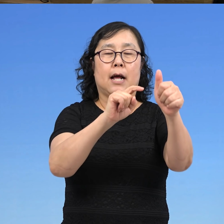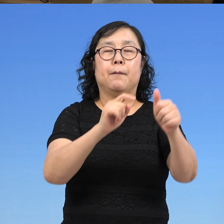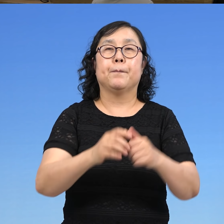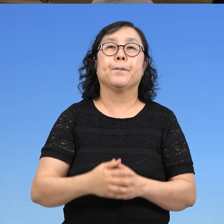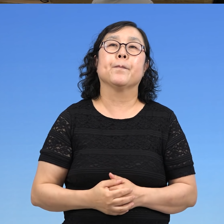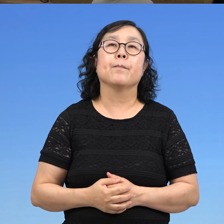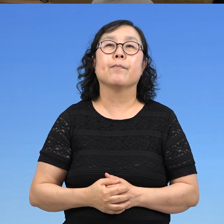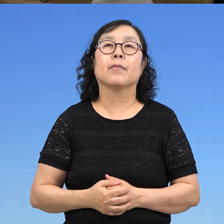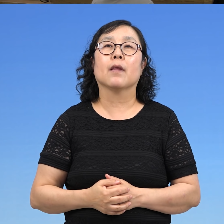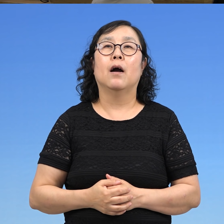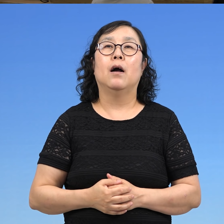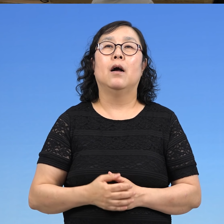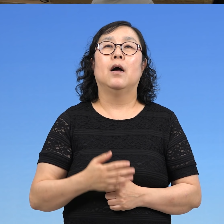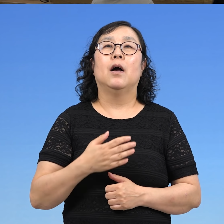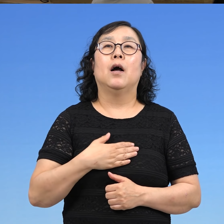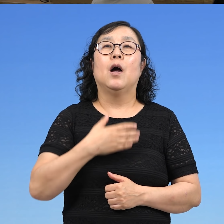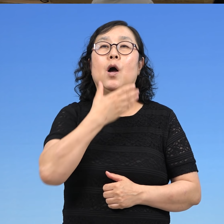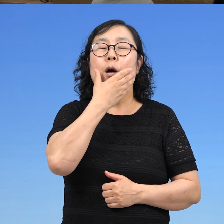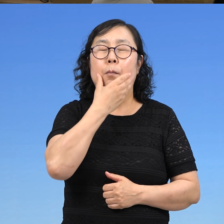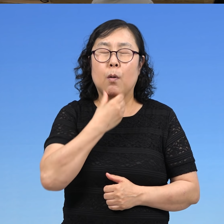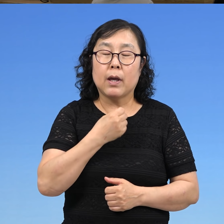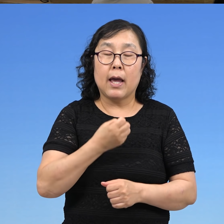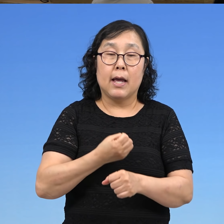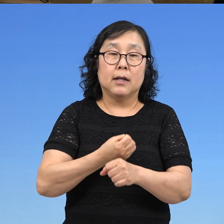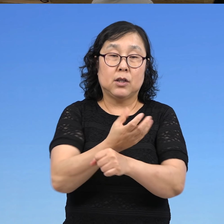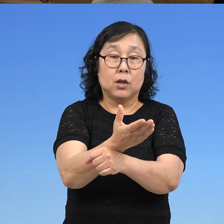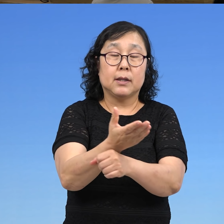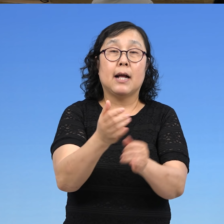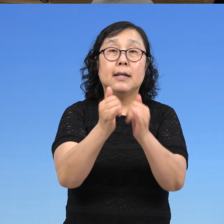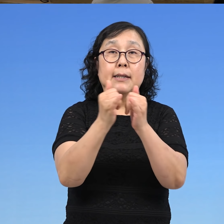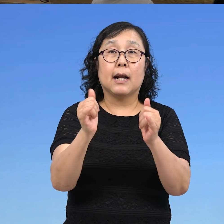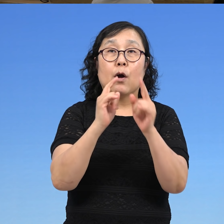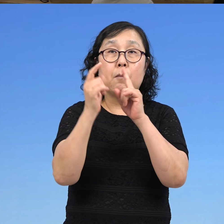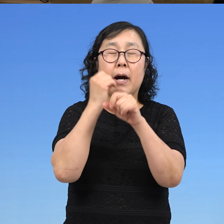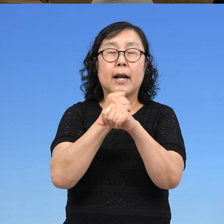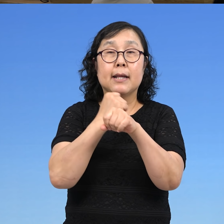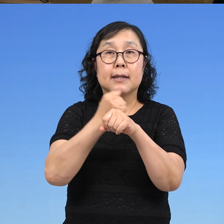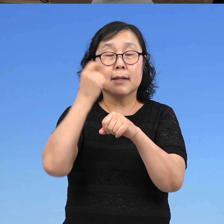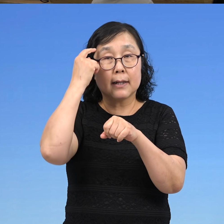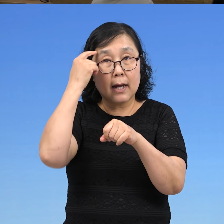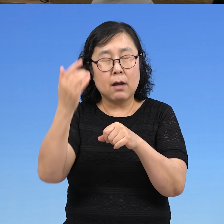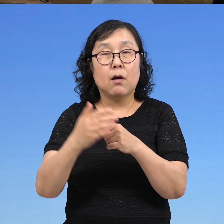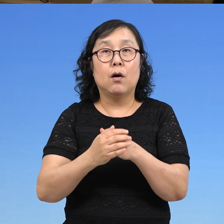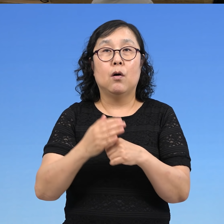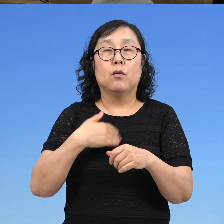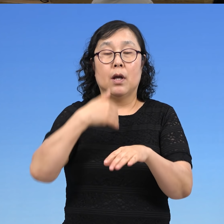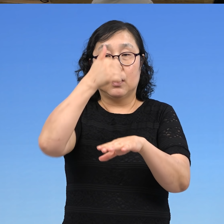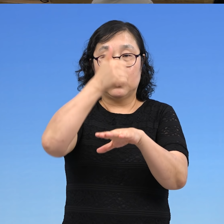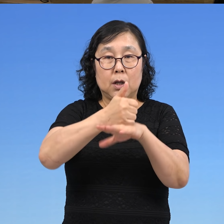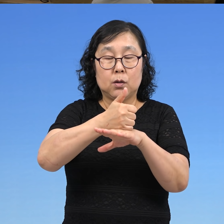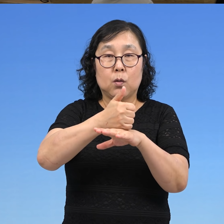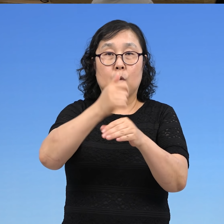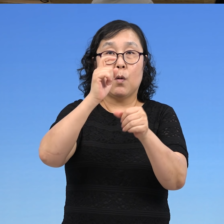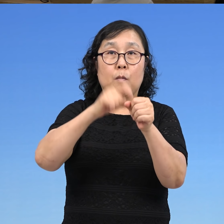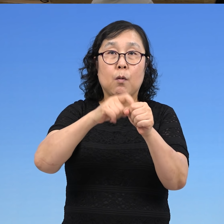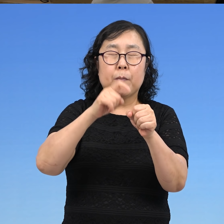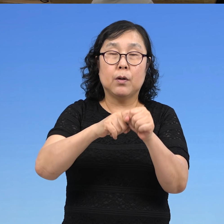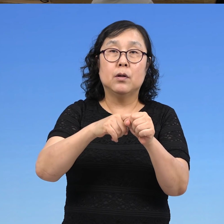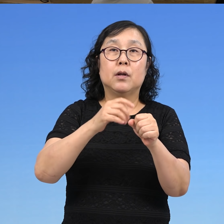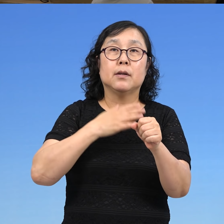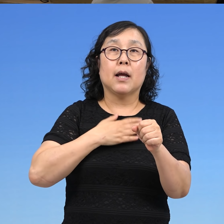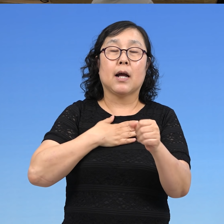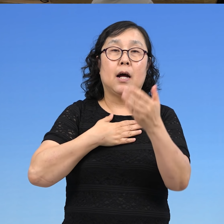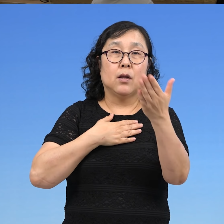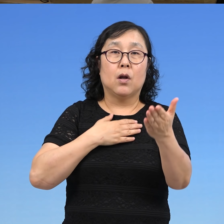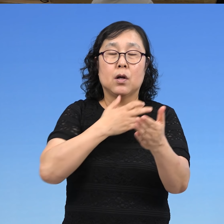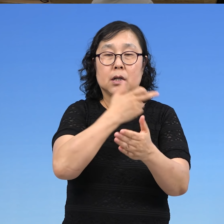복이 될지라 제가 왜 보게 전달자 라는 표현을 썼을까요 오는 우릴 최종 목표는 여기까지 됐든 나는